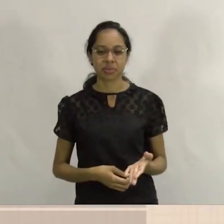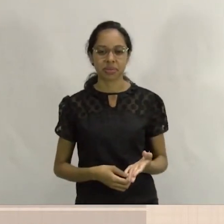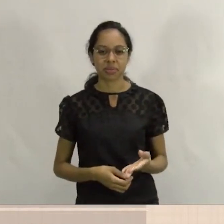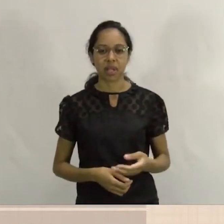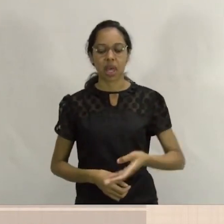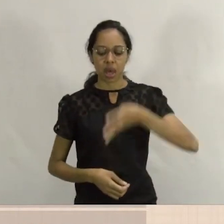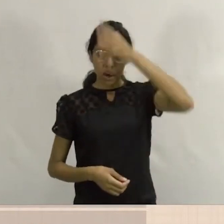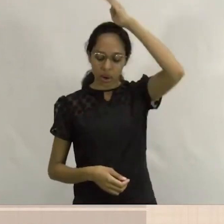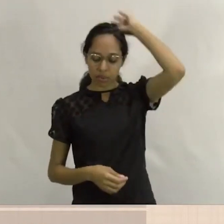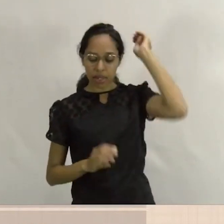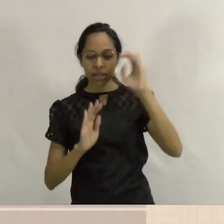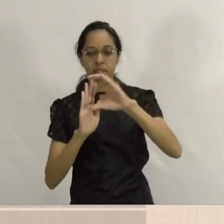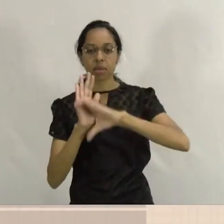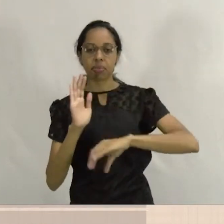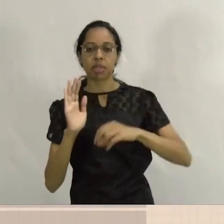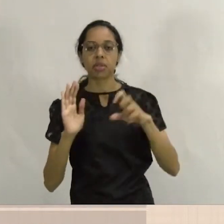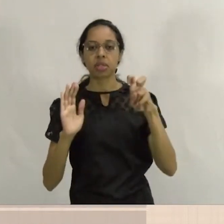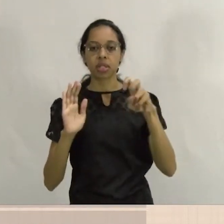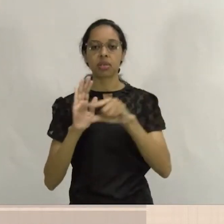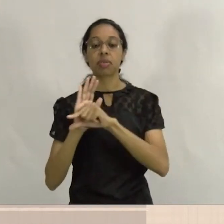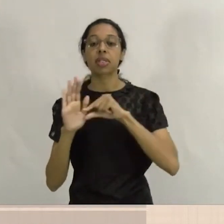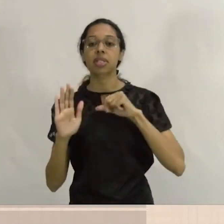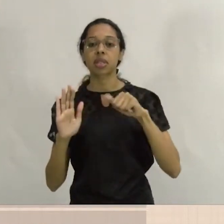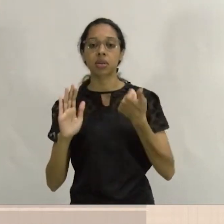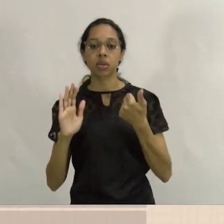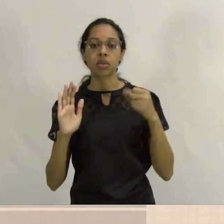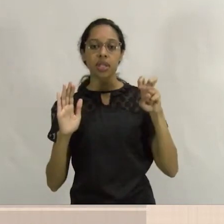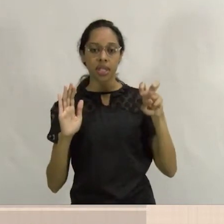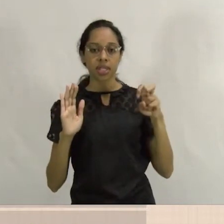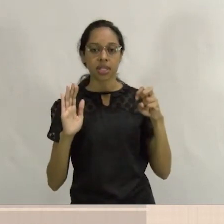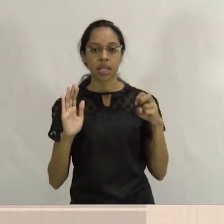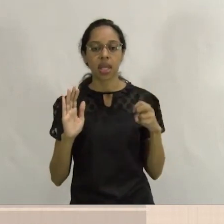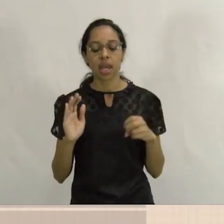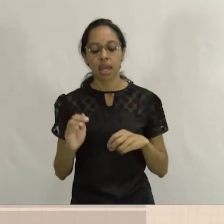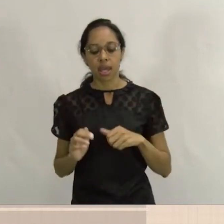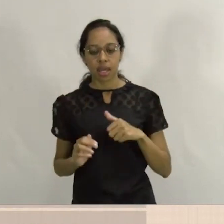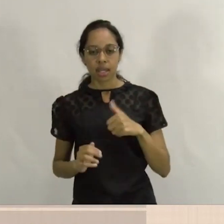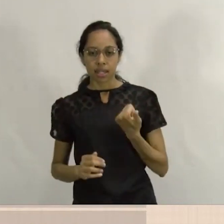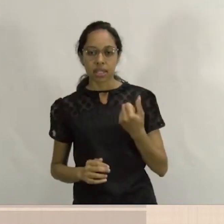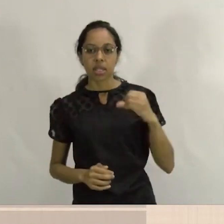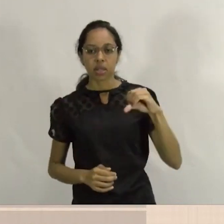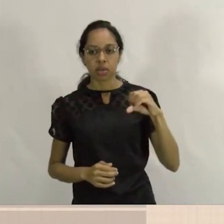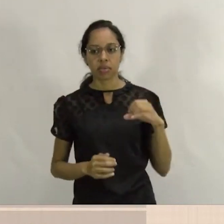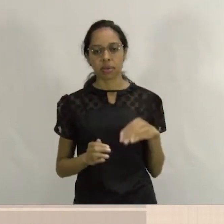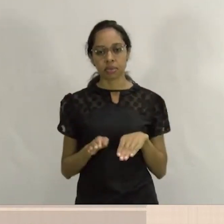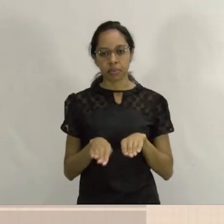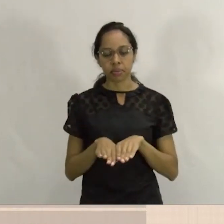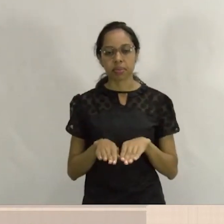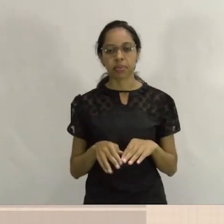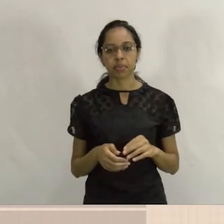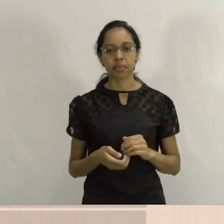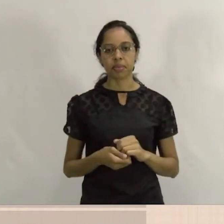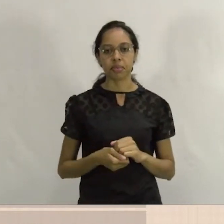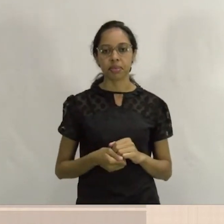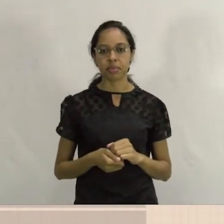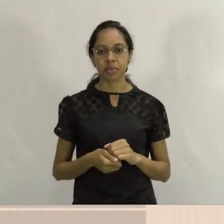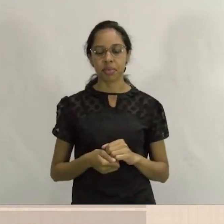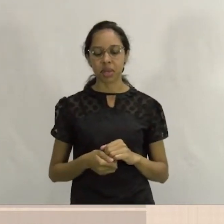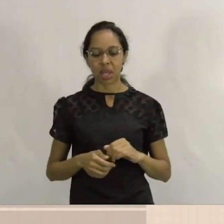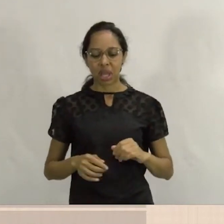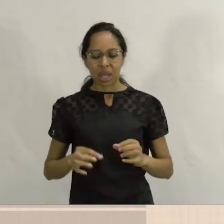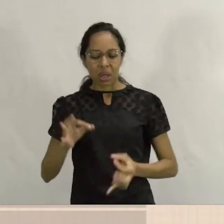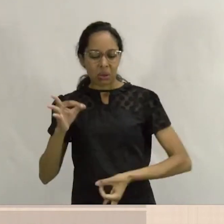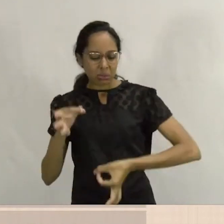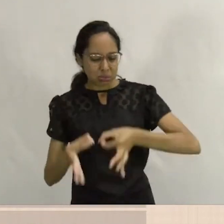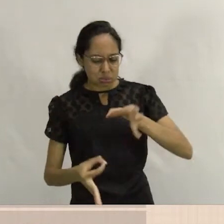capítulo 5, versículo 15 e também no versículo 19. Assim, toda sorte de injustiça,